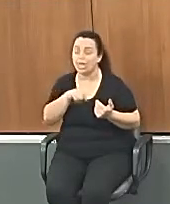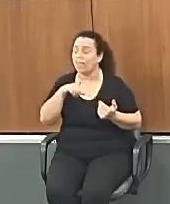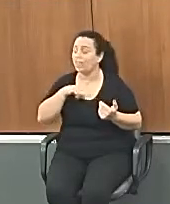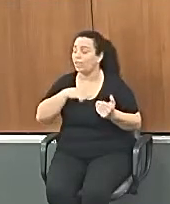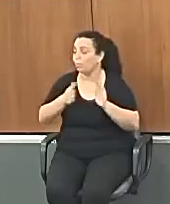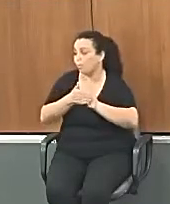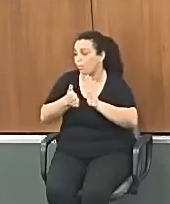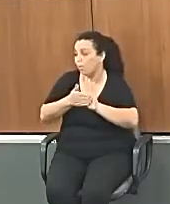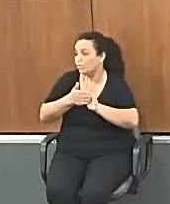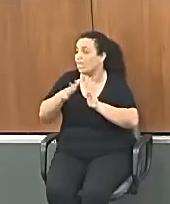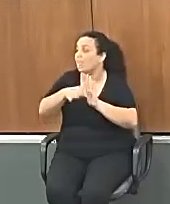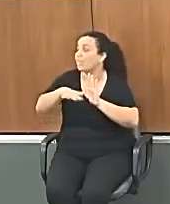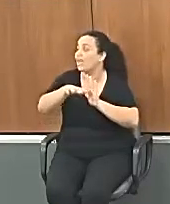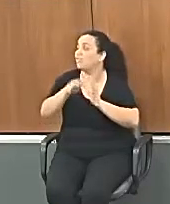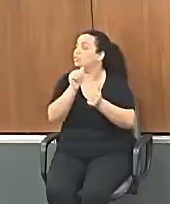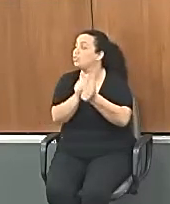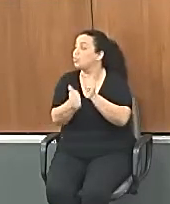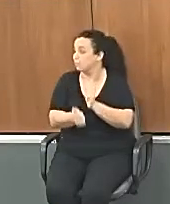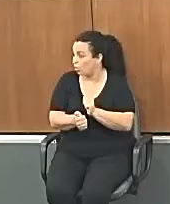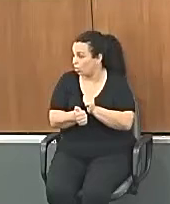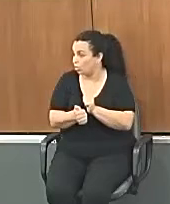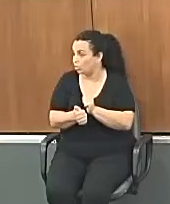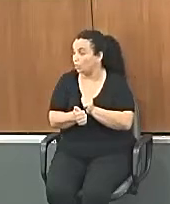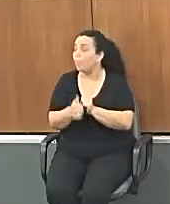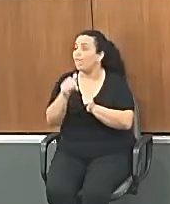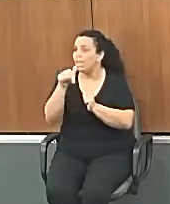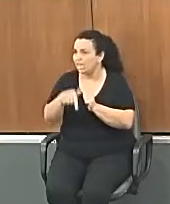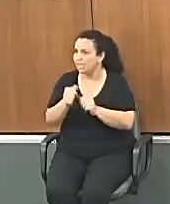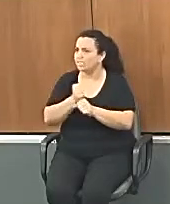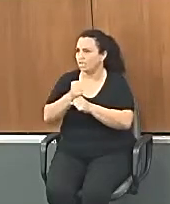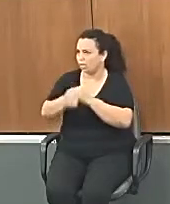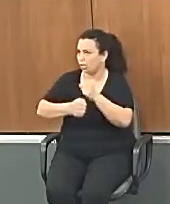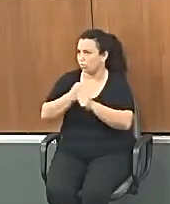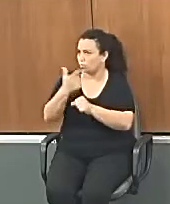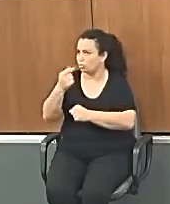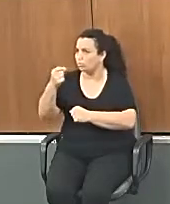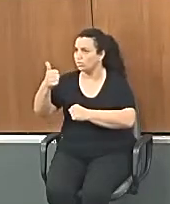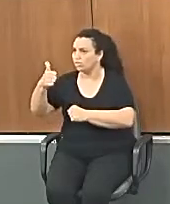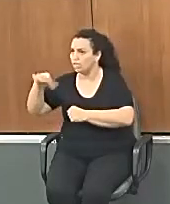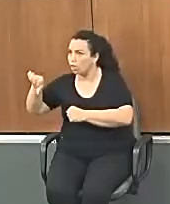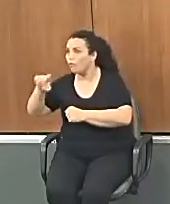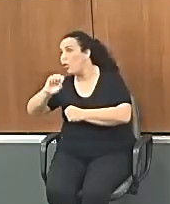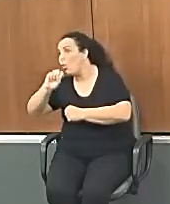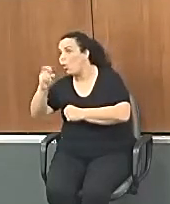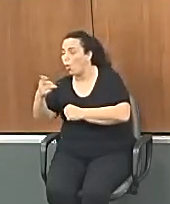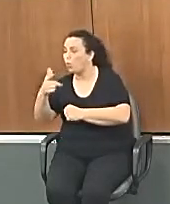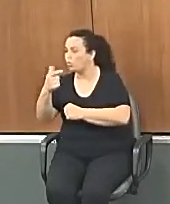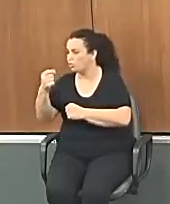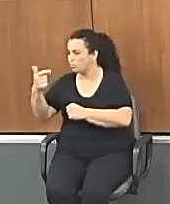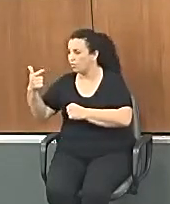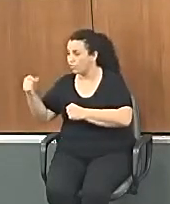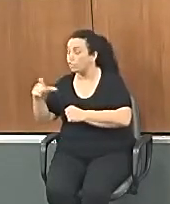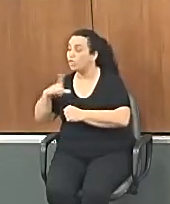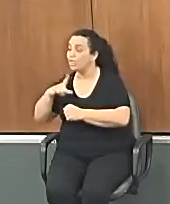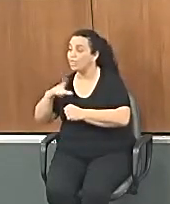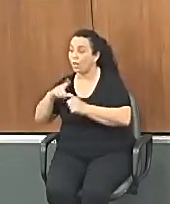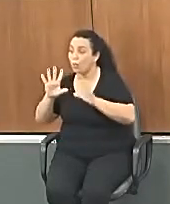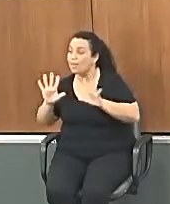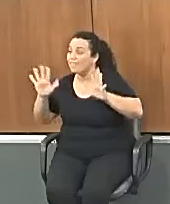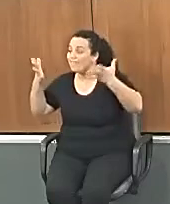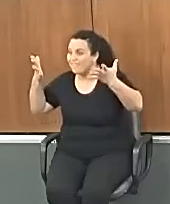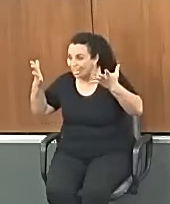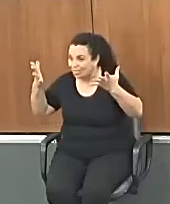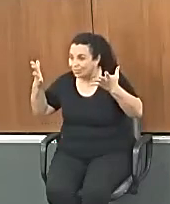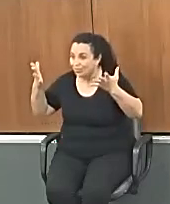e no próximo neste ano ou no próximo ano nós vamos ter um grande evento em belo horizonte vocês vão ser